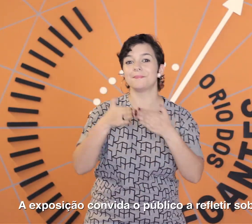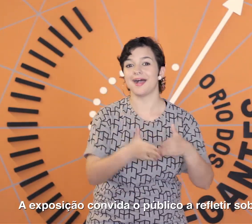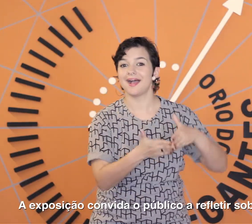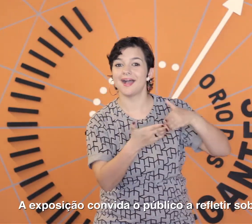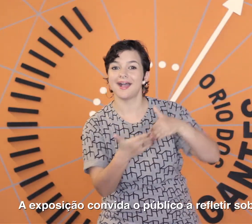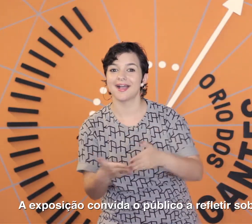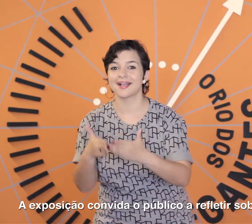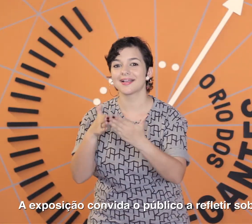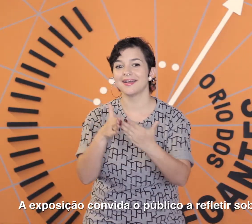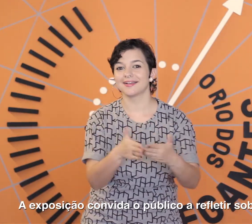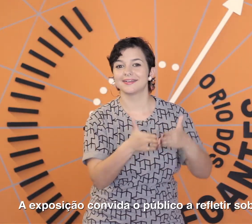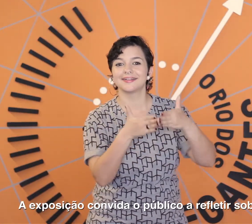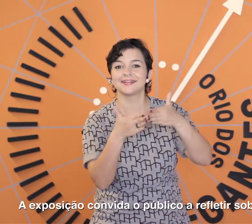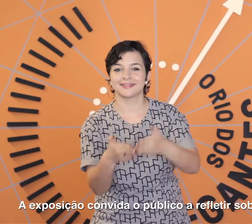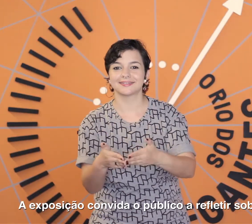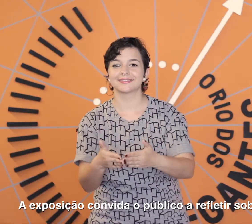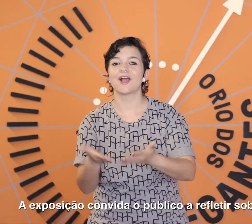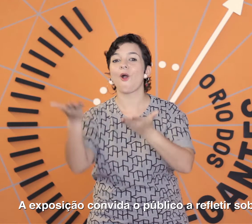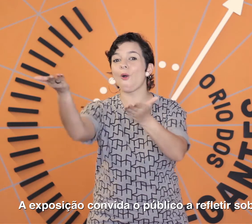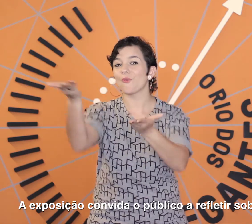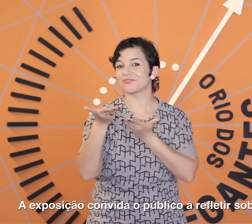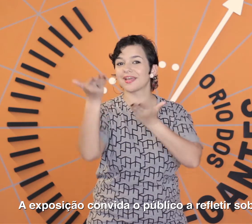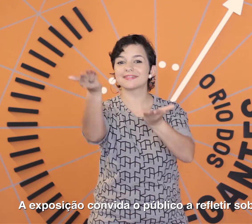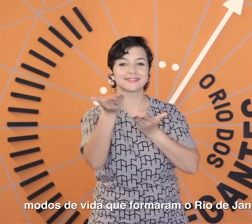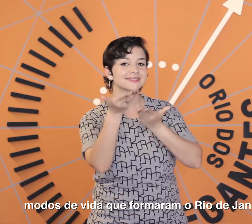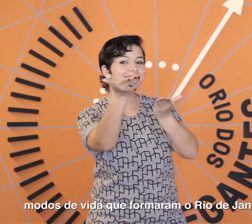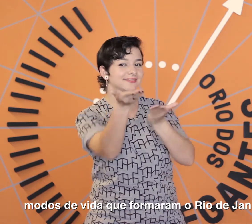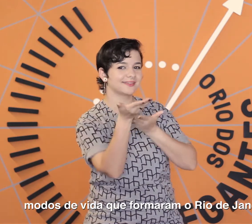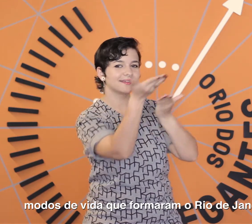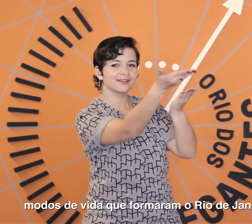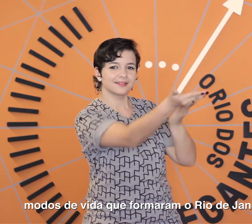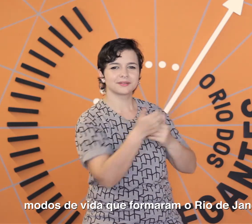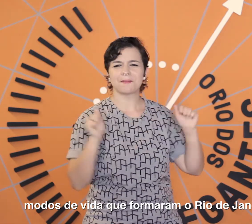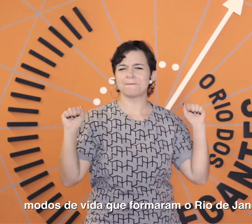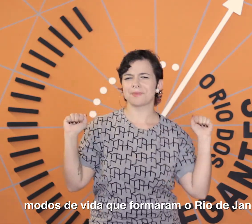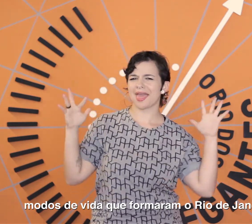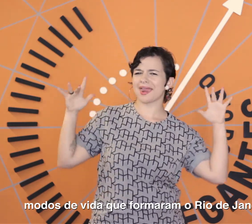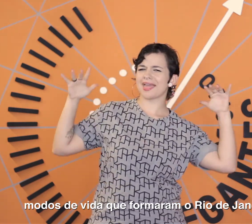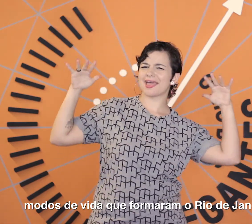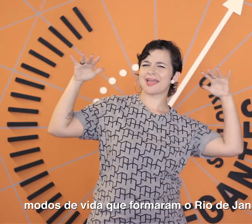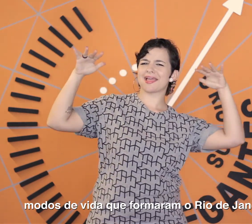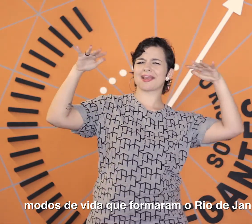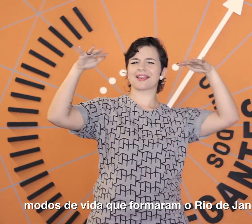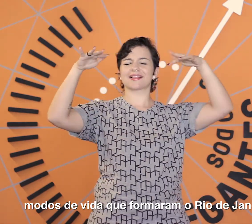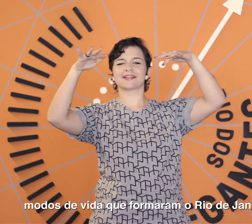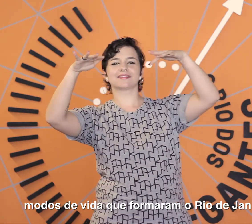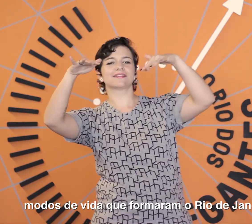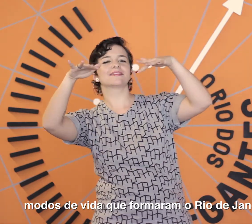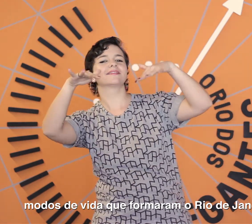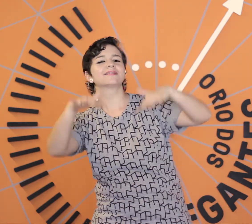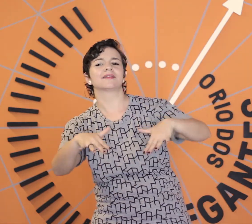A exposição convida o público a refletir sobre os modos de vida que formaram o Rio de Janeiro.